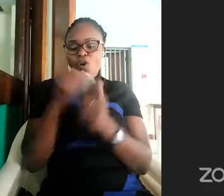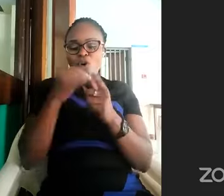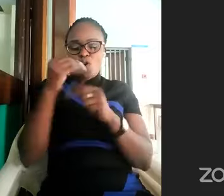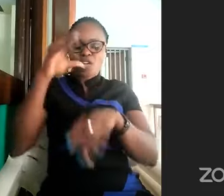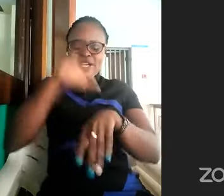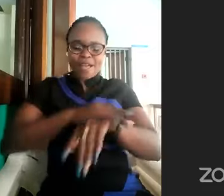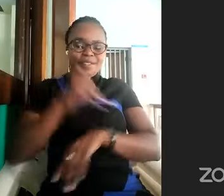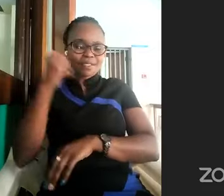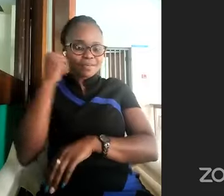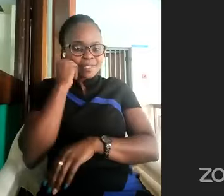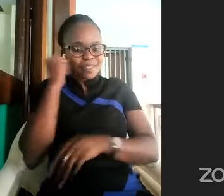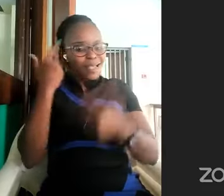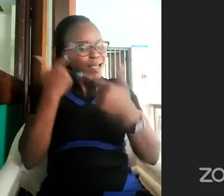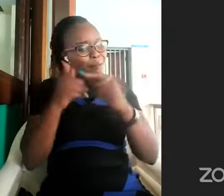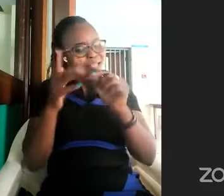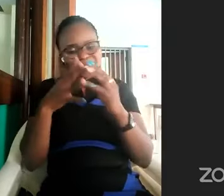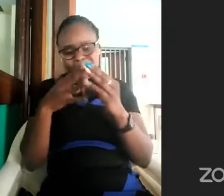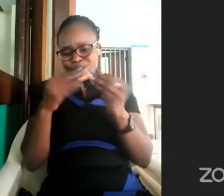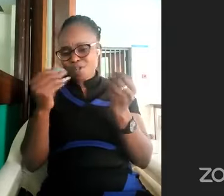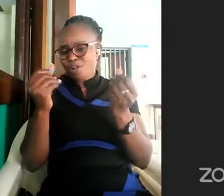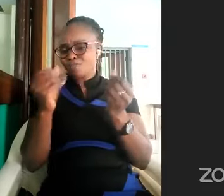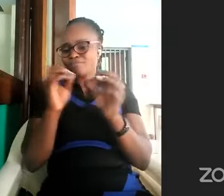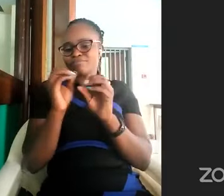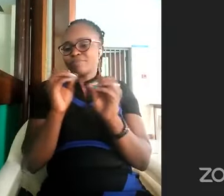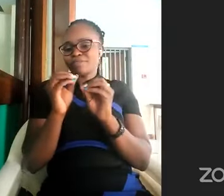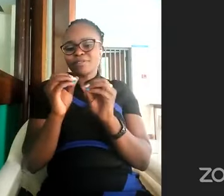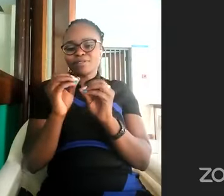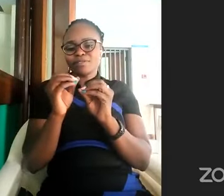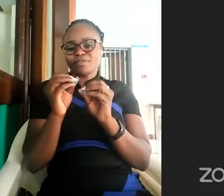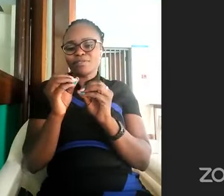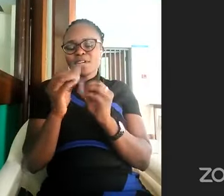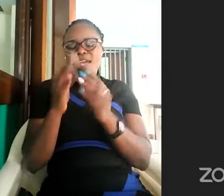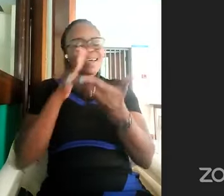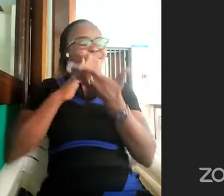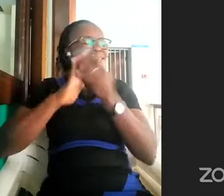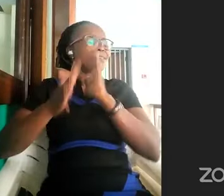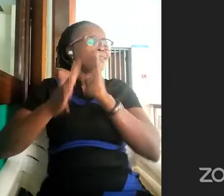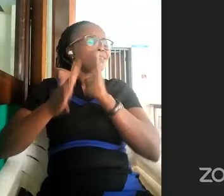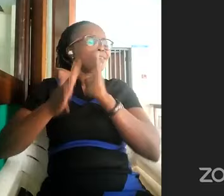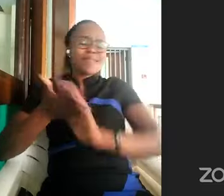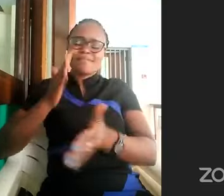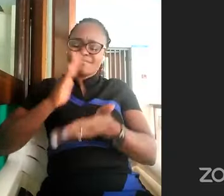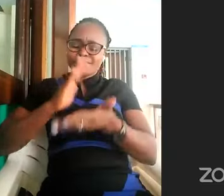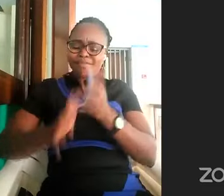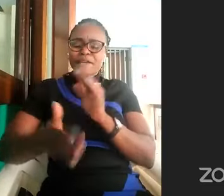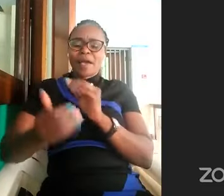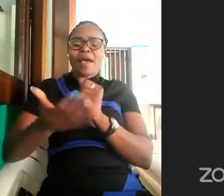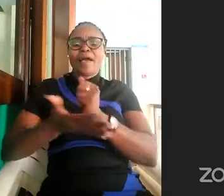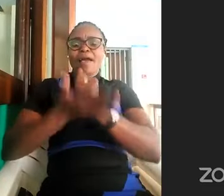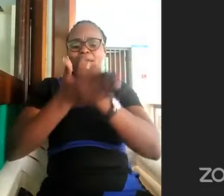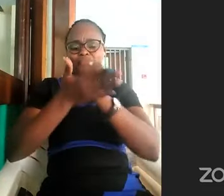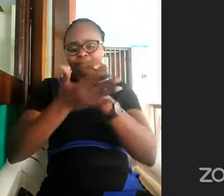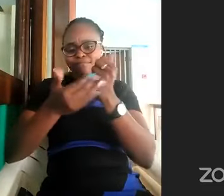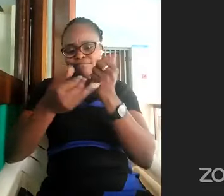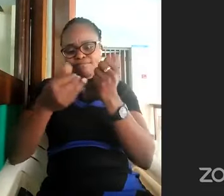mwanamke mlemavu na kwa msichana mlemavu. Hakuna pale mahali kesi yake inaenda. Ikiwa itaenda mahali pake shinde, basi ni lazima tung'ang'ane mpaka